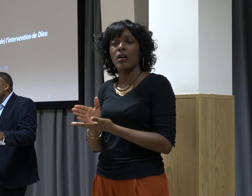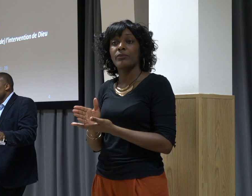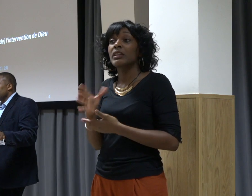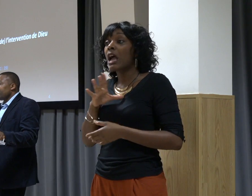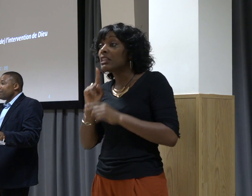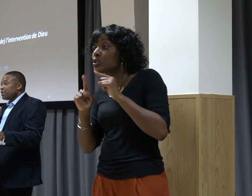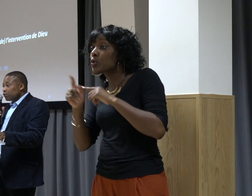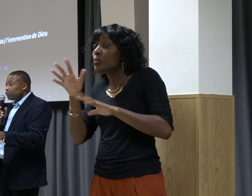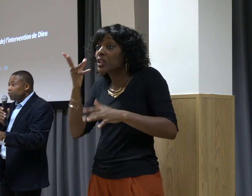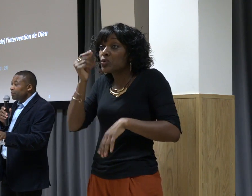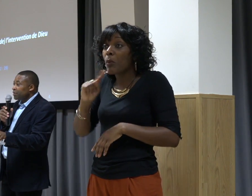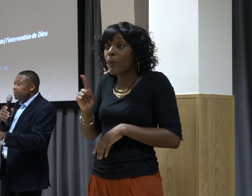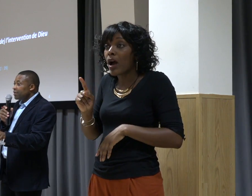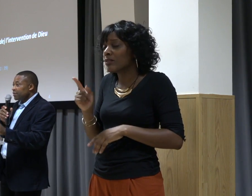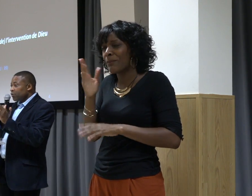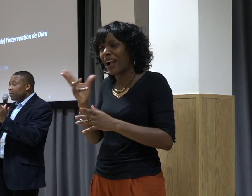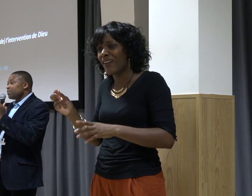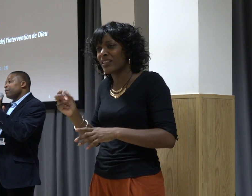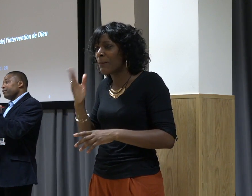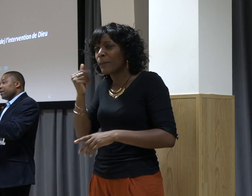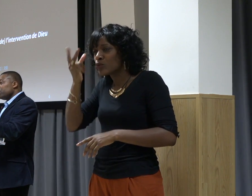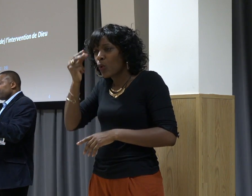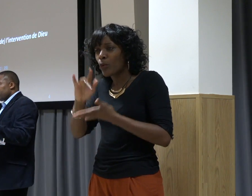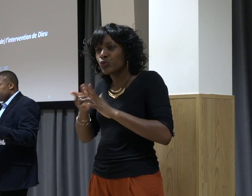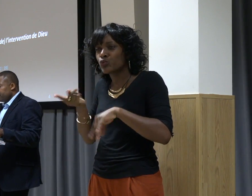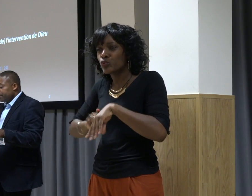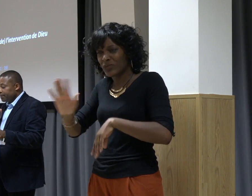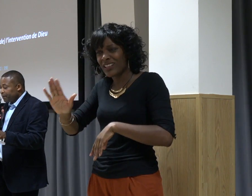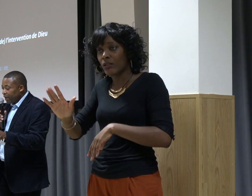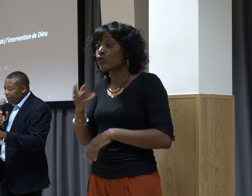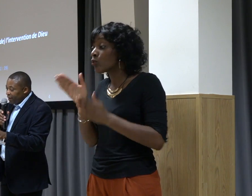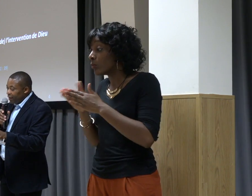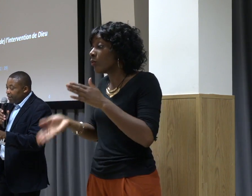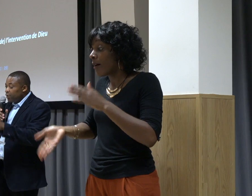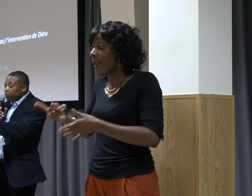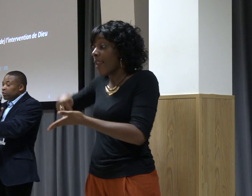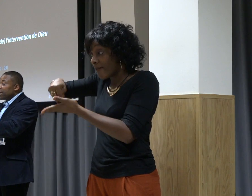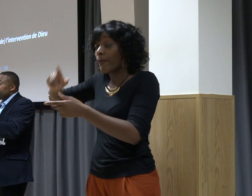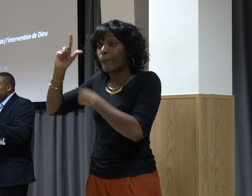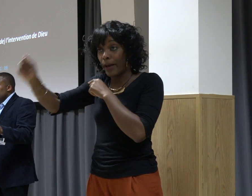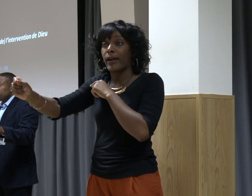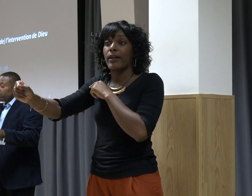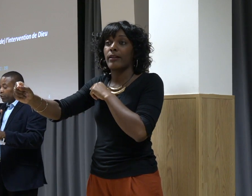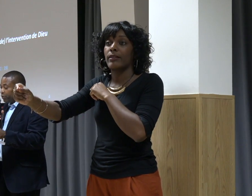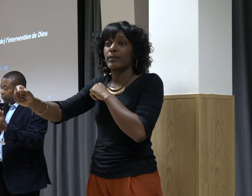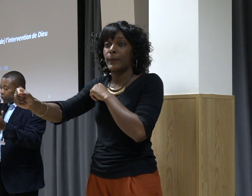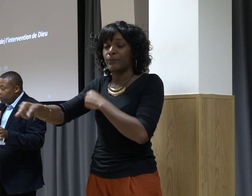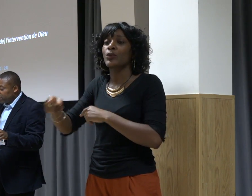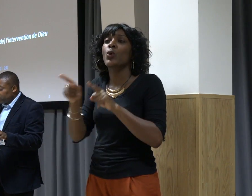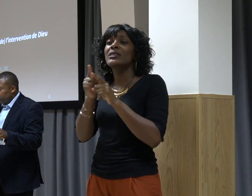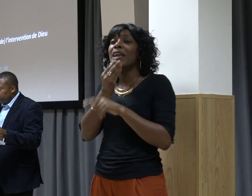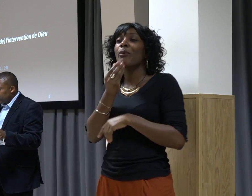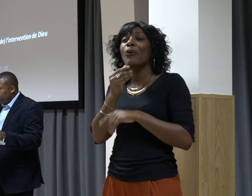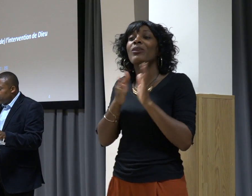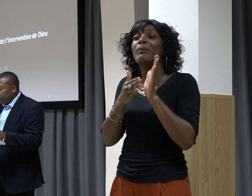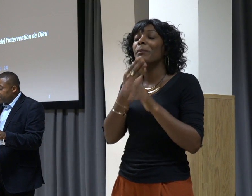pas. Mais ce que je te demande, c'est de commencer par faire ce pas. Et nous voyons dans l'Épître aux Hébreux que nous